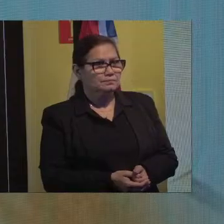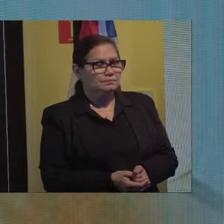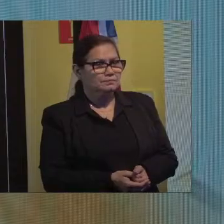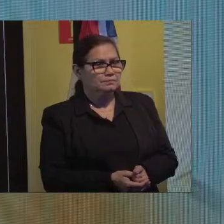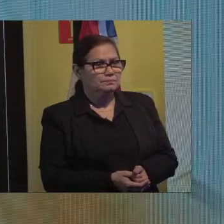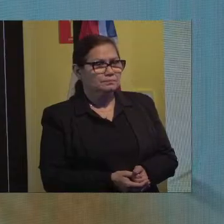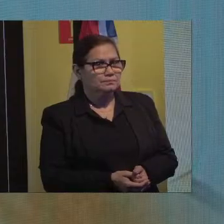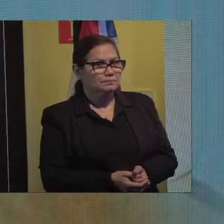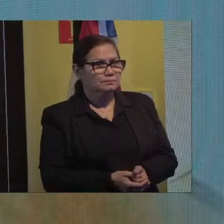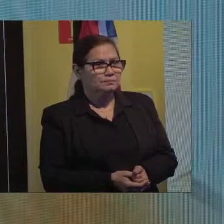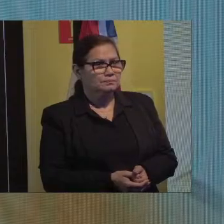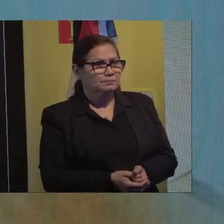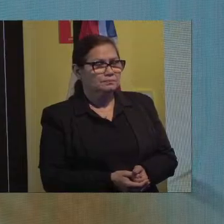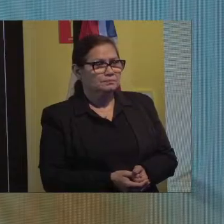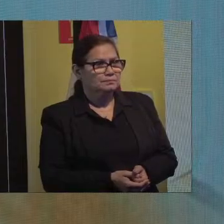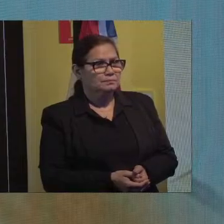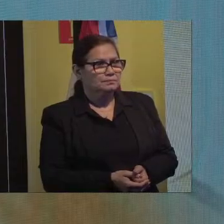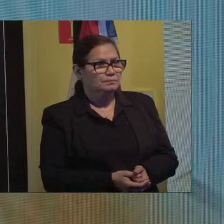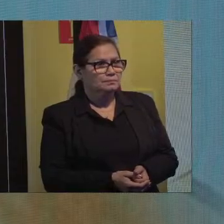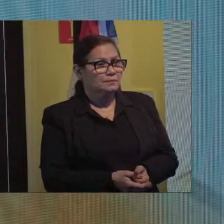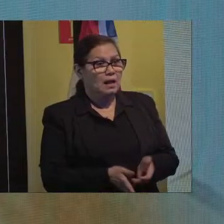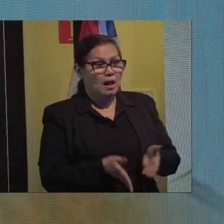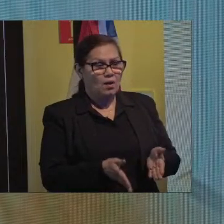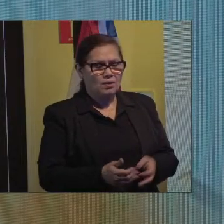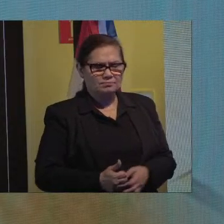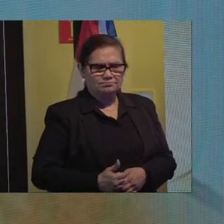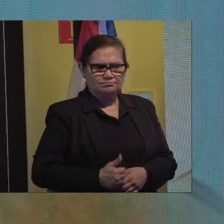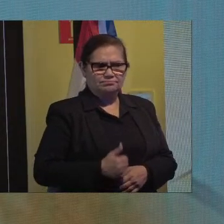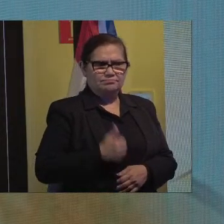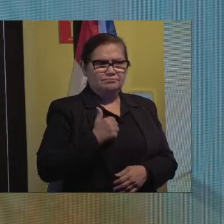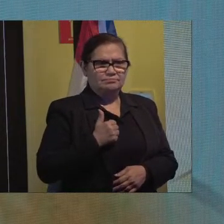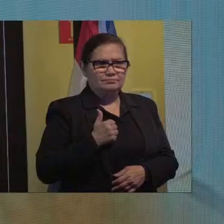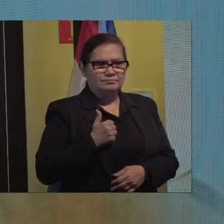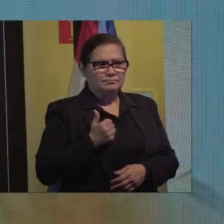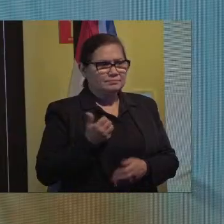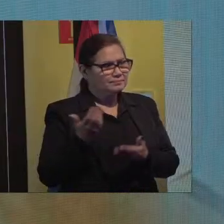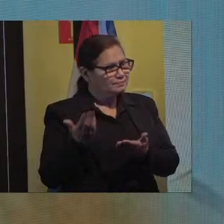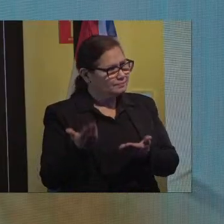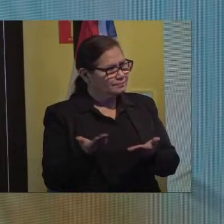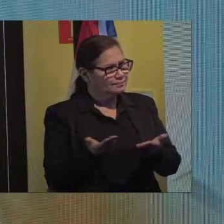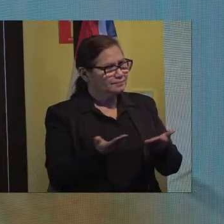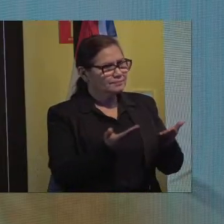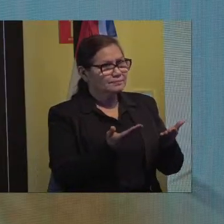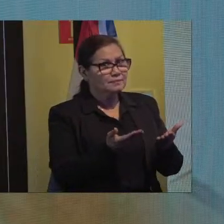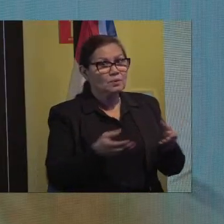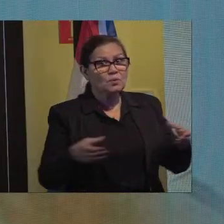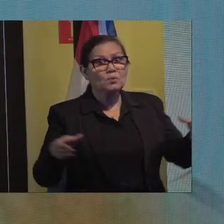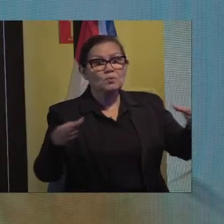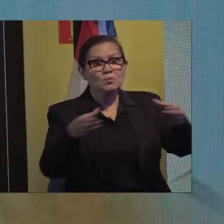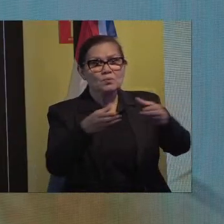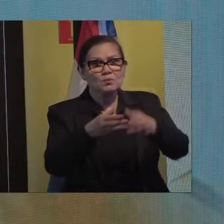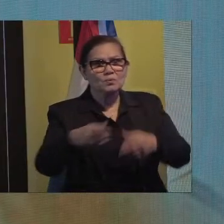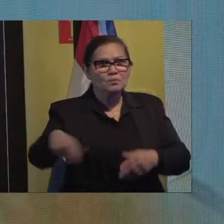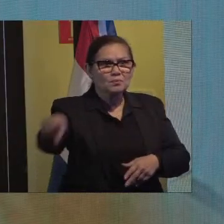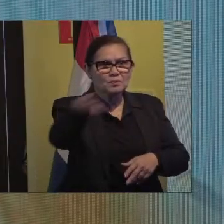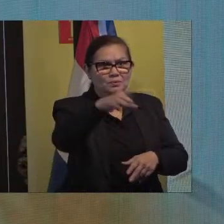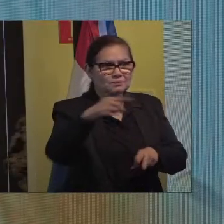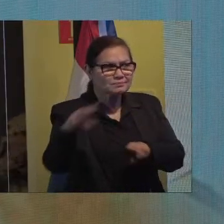tendremos el alto honor de presentar a este selecto